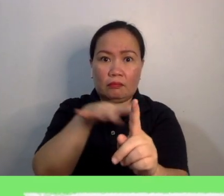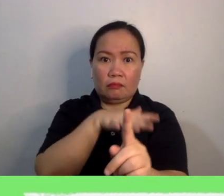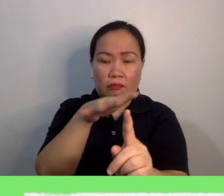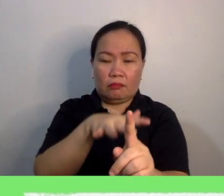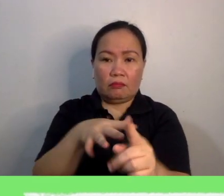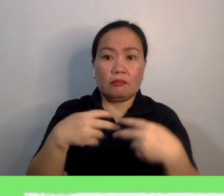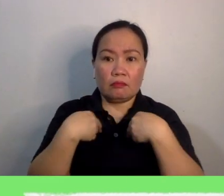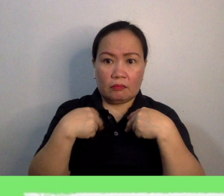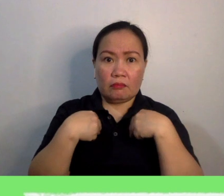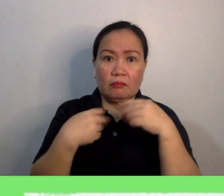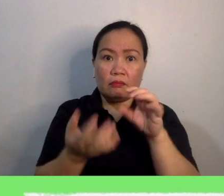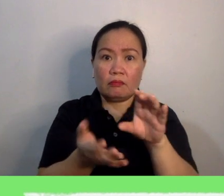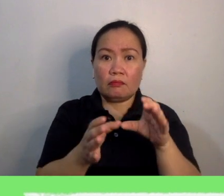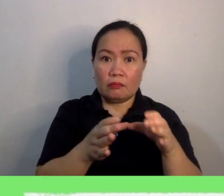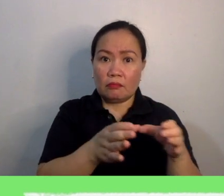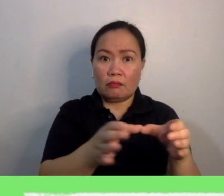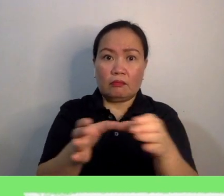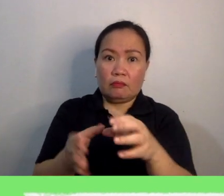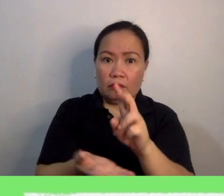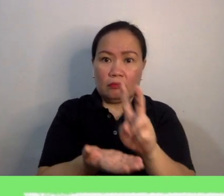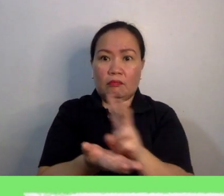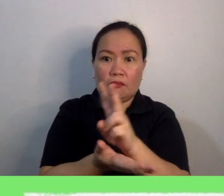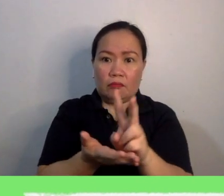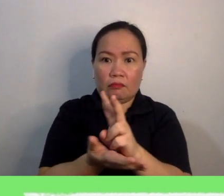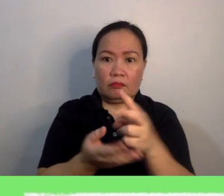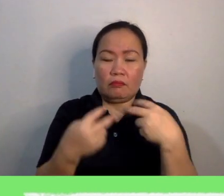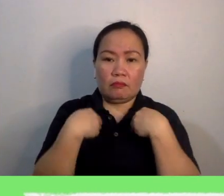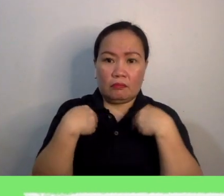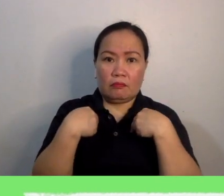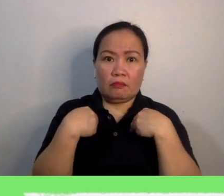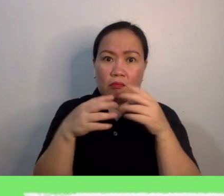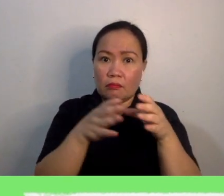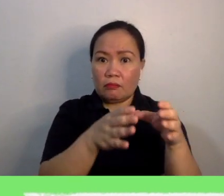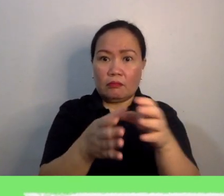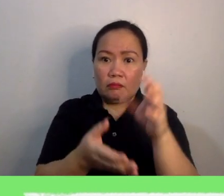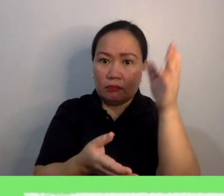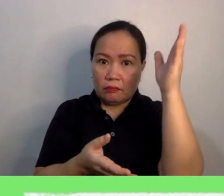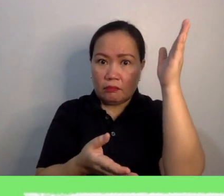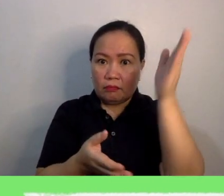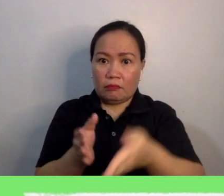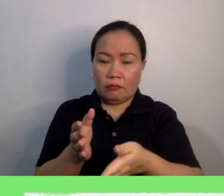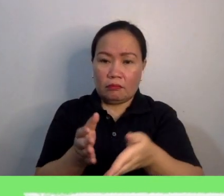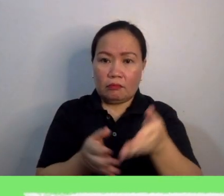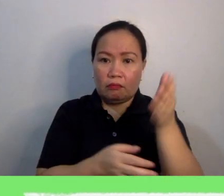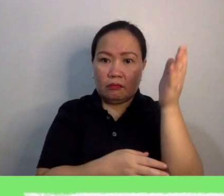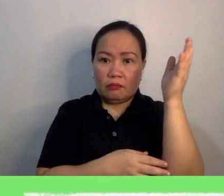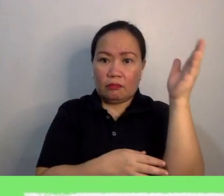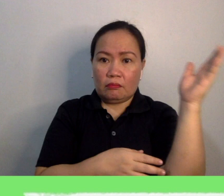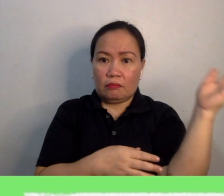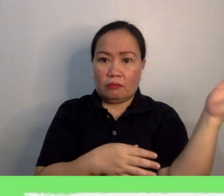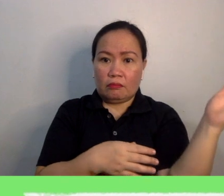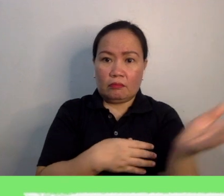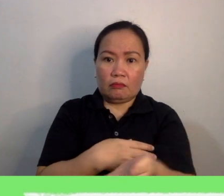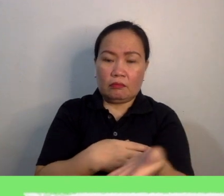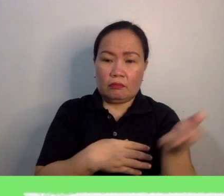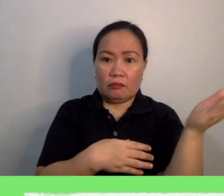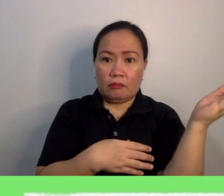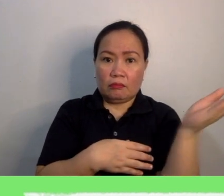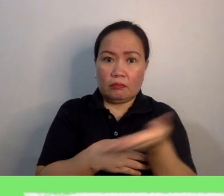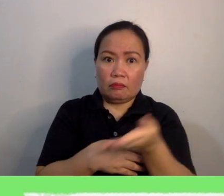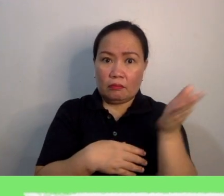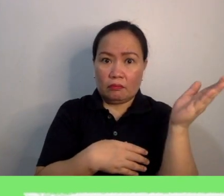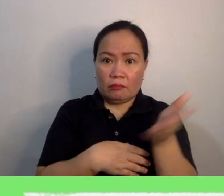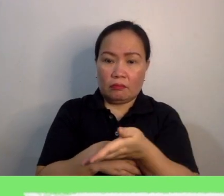common vertex. Meron din siyang common side. Ano ang common side niya? Ito. Kasi side siya ni angle 1 at the